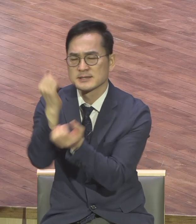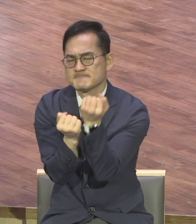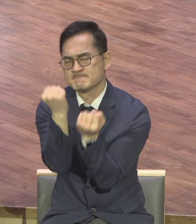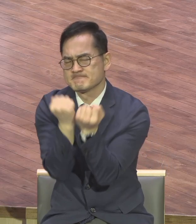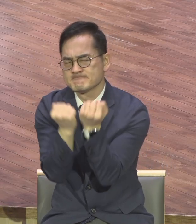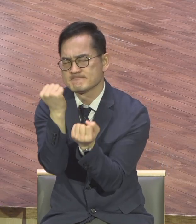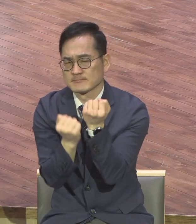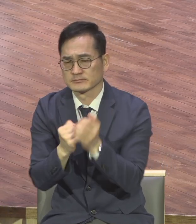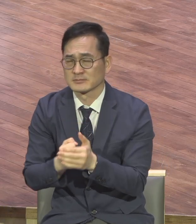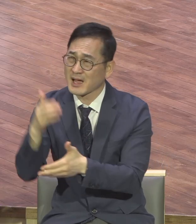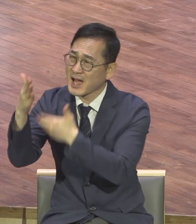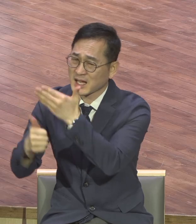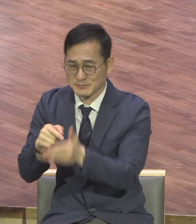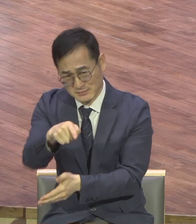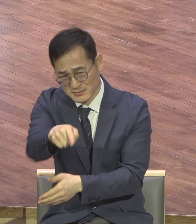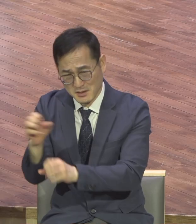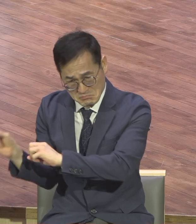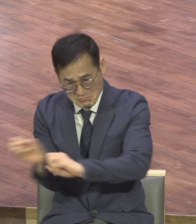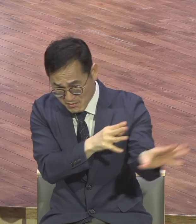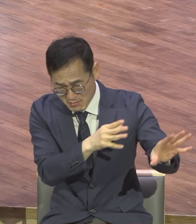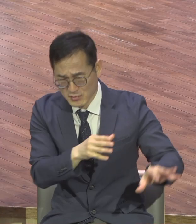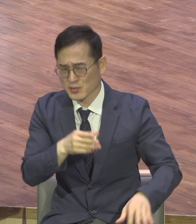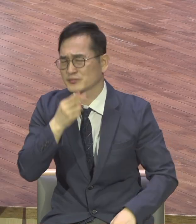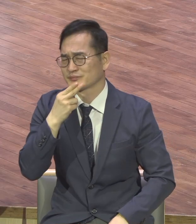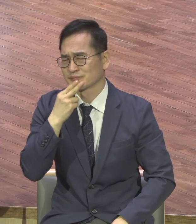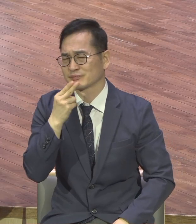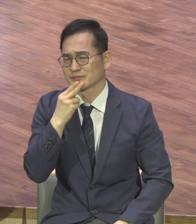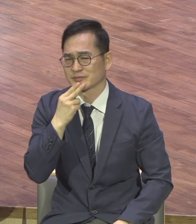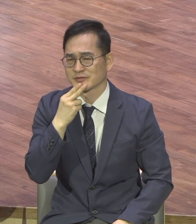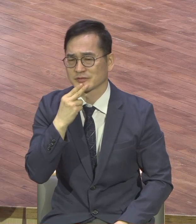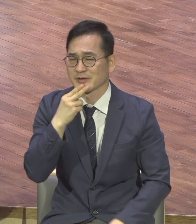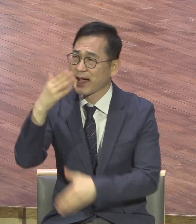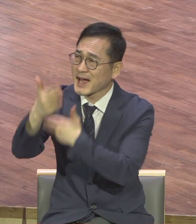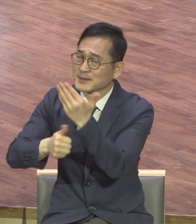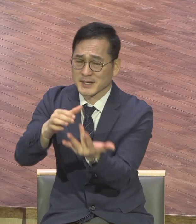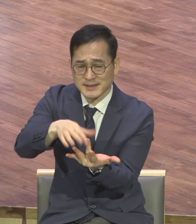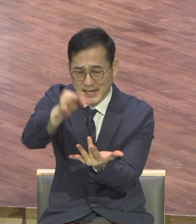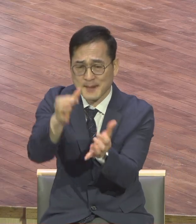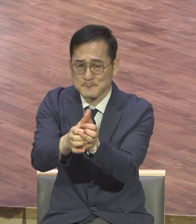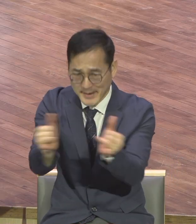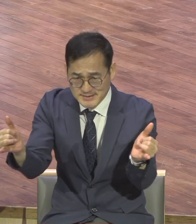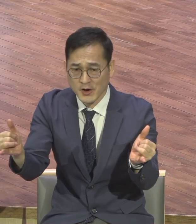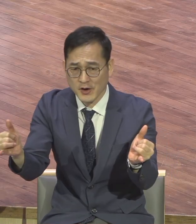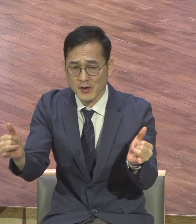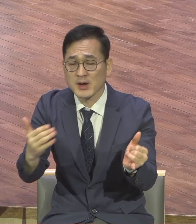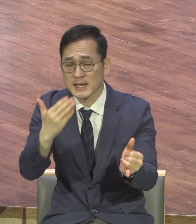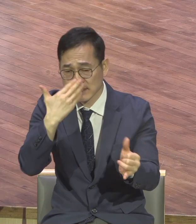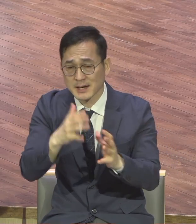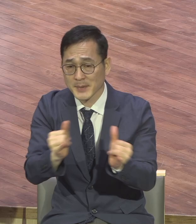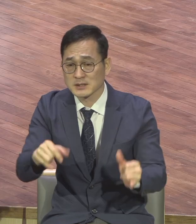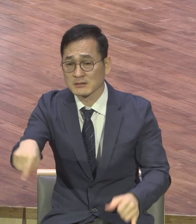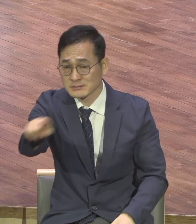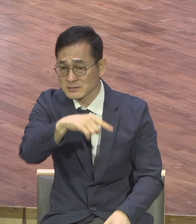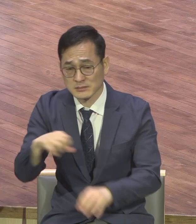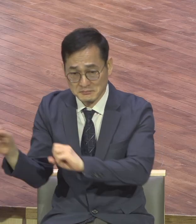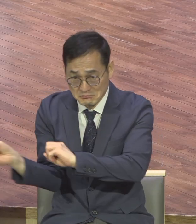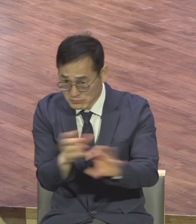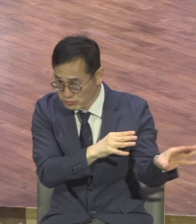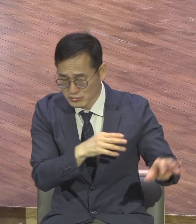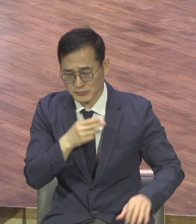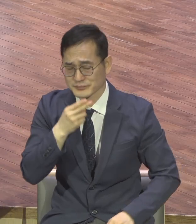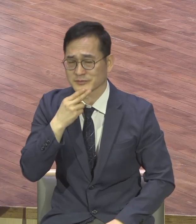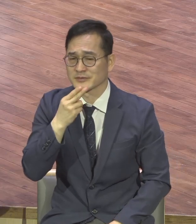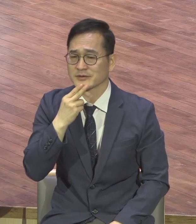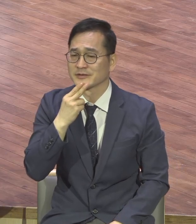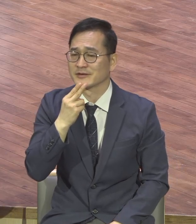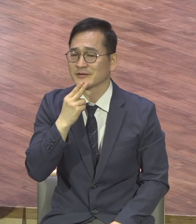하고 있습니다. 하나님이 택한 백성 이 선민이라고 자부하는 이 이스라엘 백성들